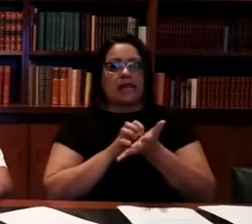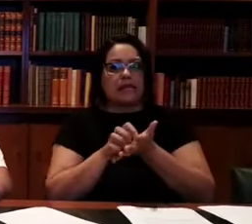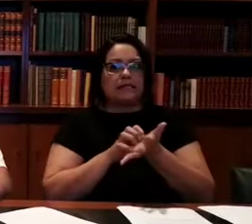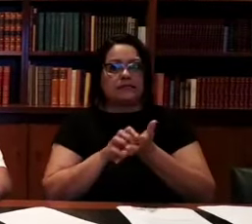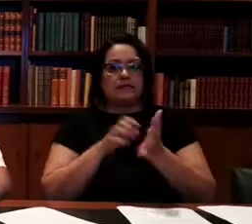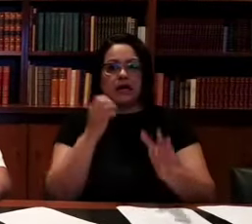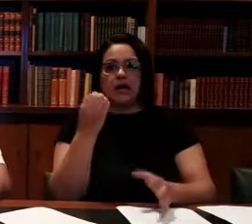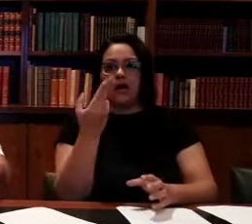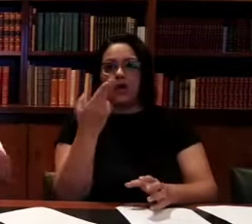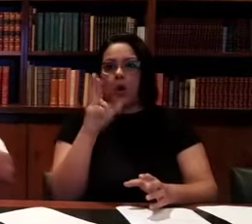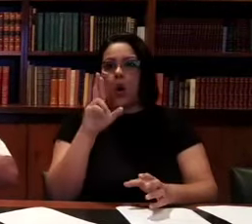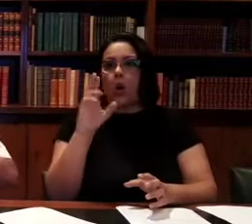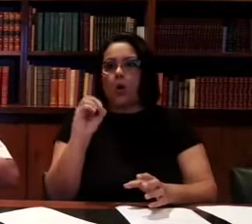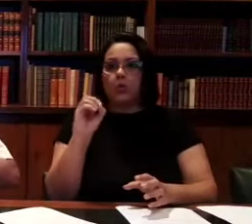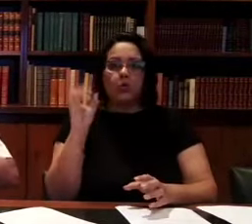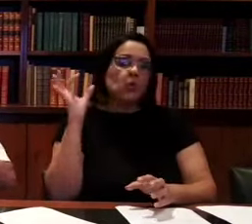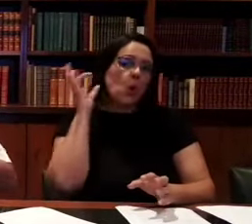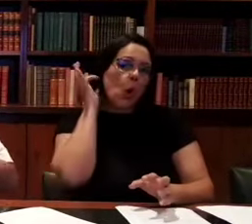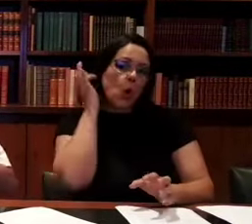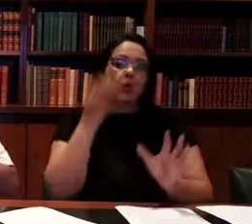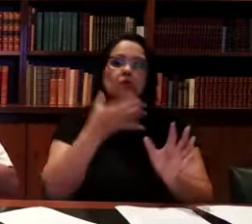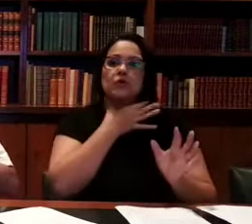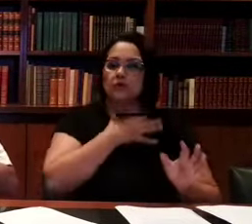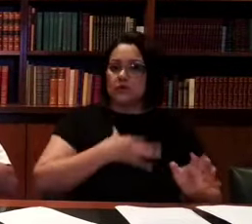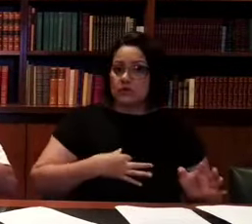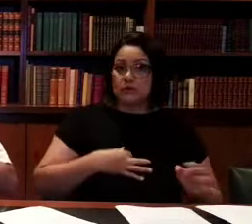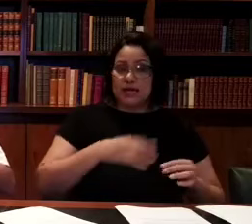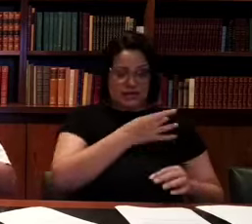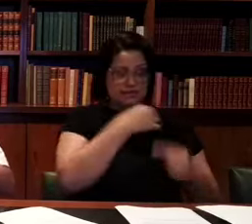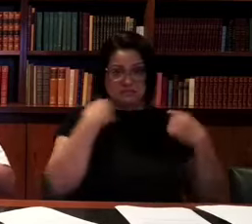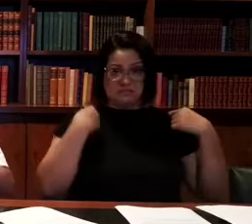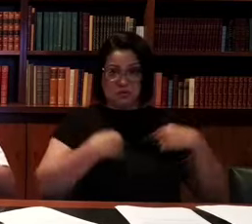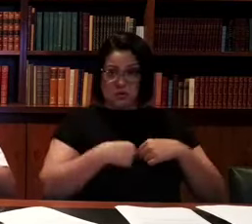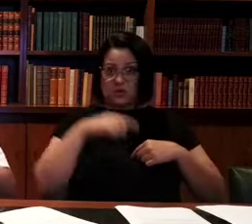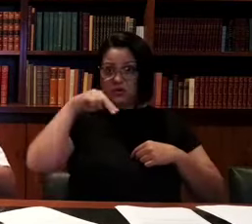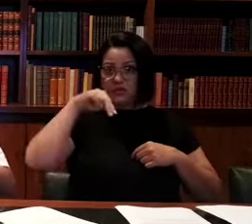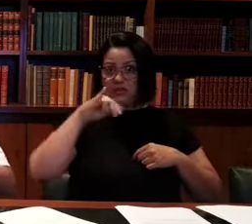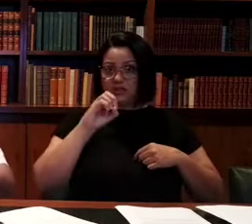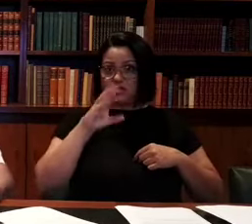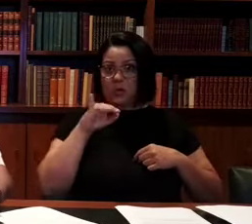ouro essa correntinha de obra não não tem